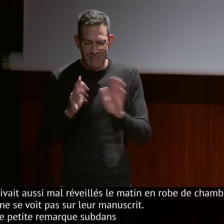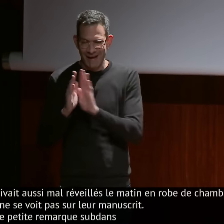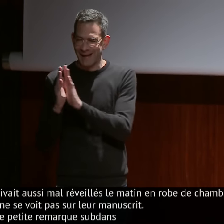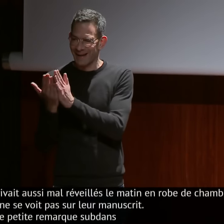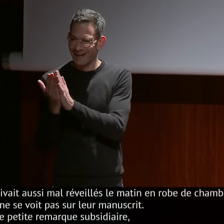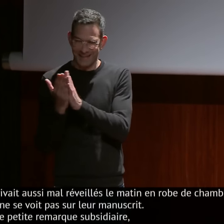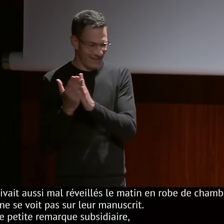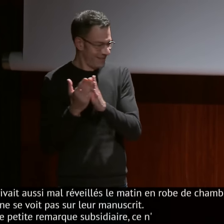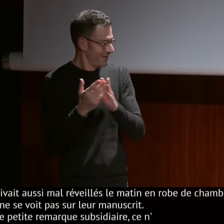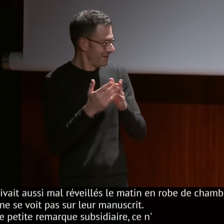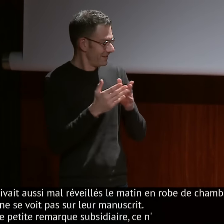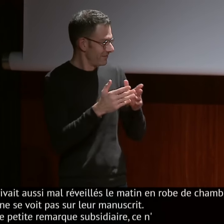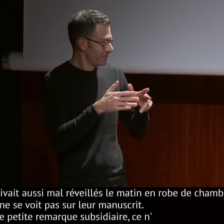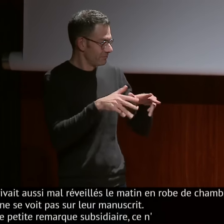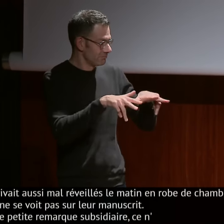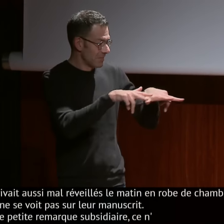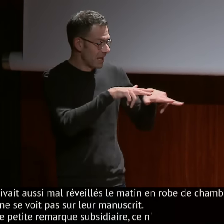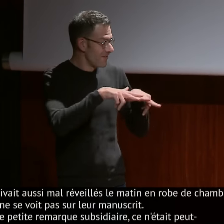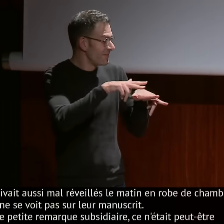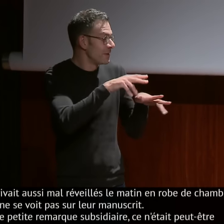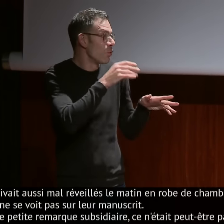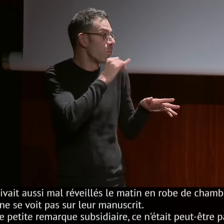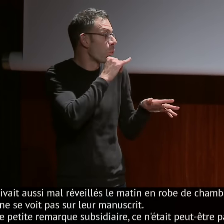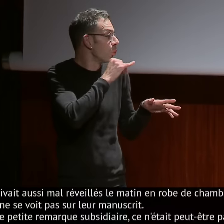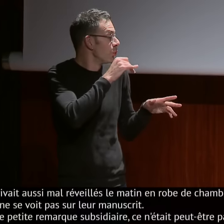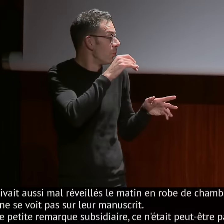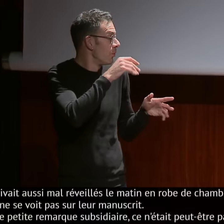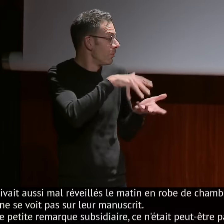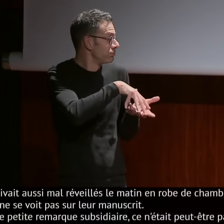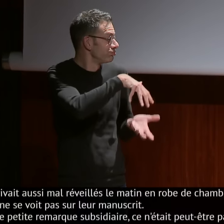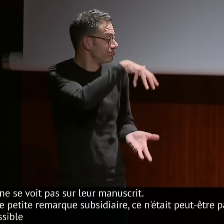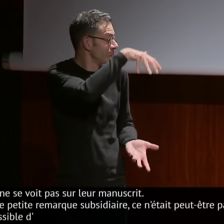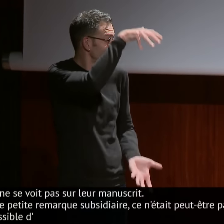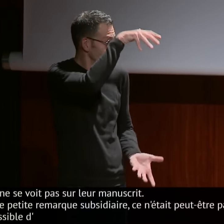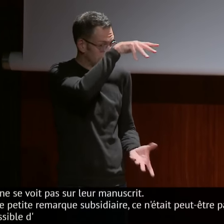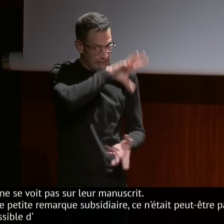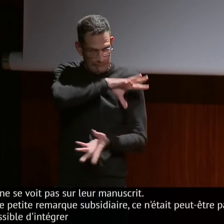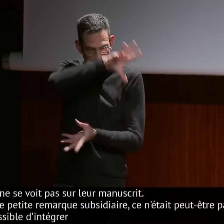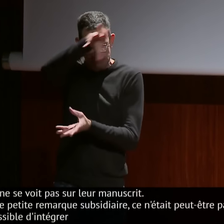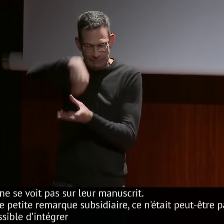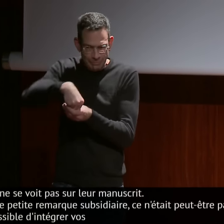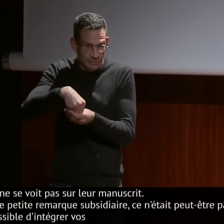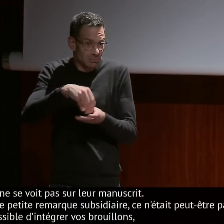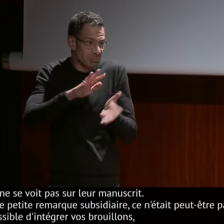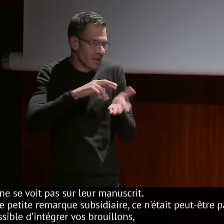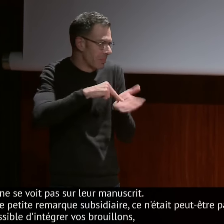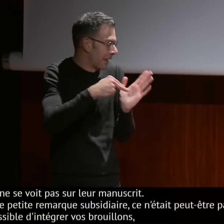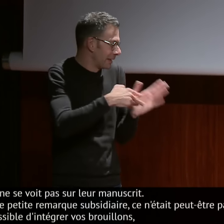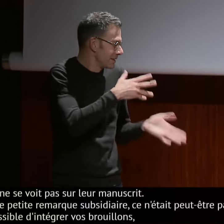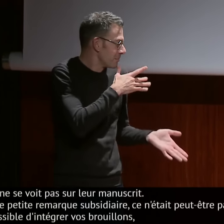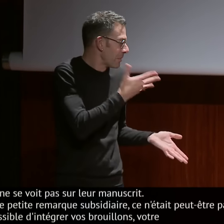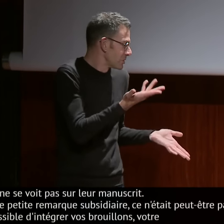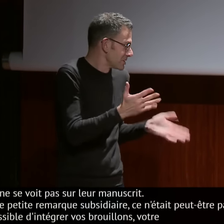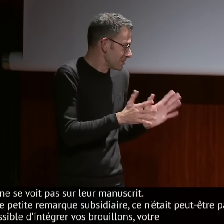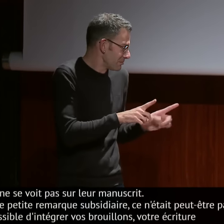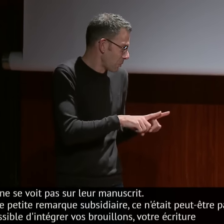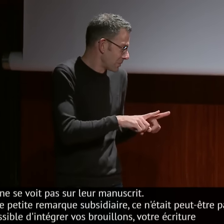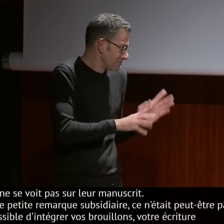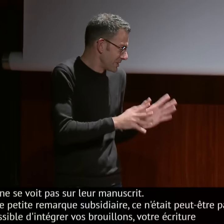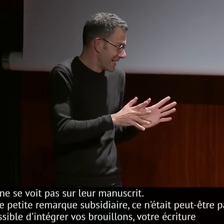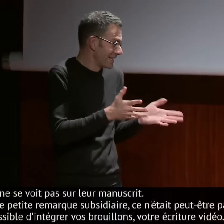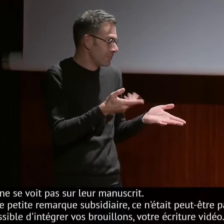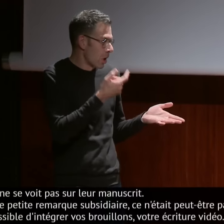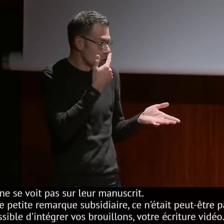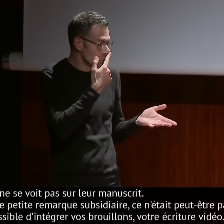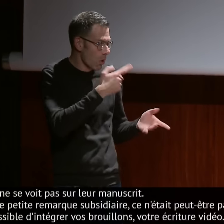livre donc ce qu'on peut appeler vos brouillons, vos vidéos, votre écriture vidéo, disons, parce que